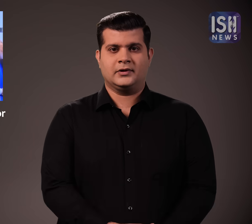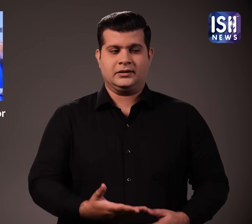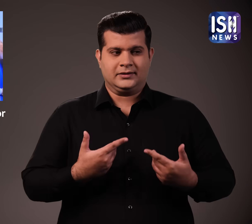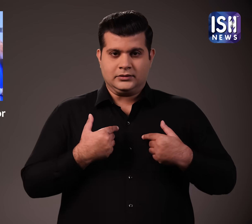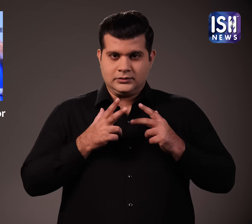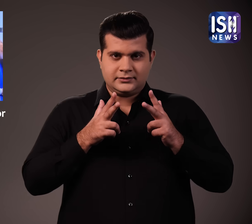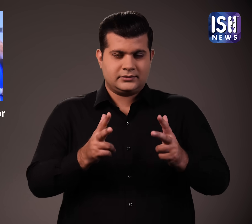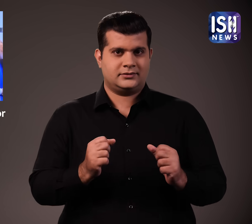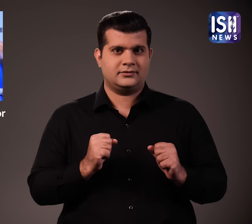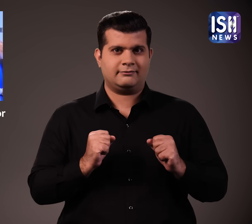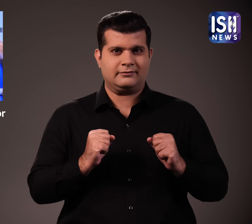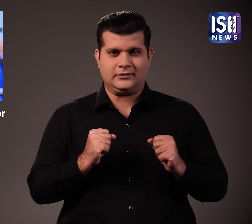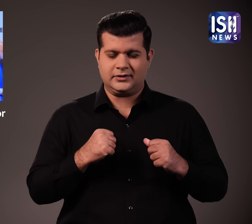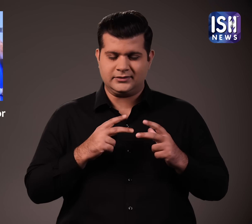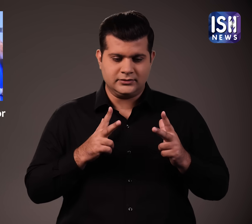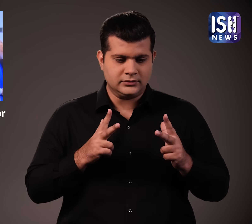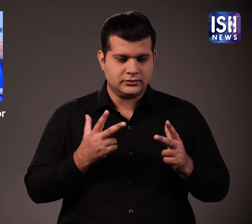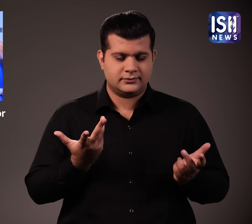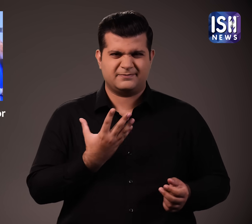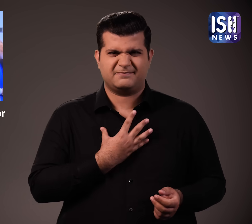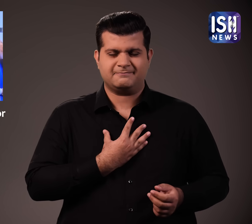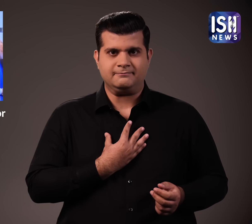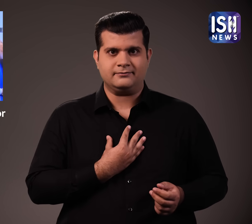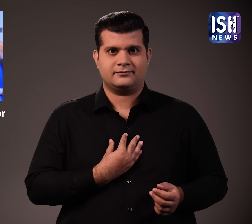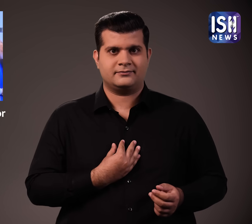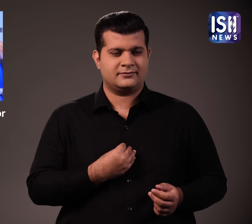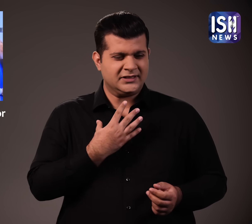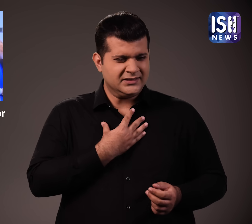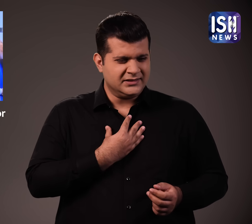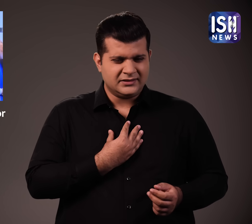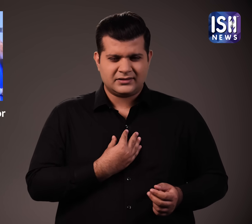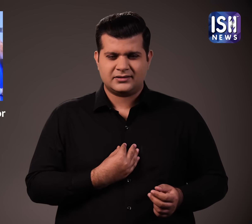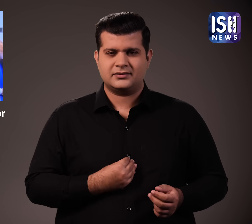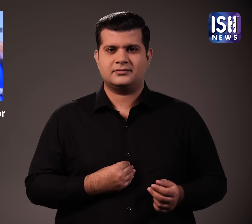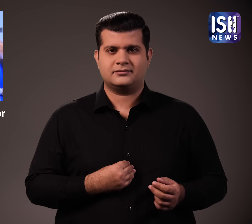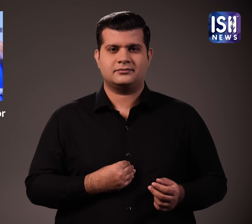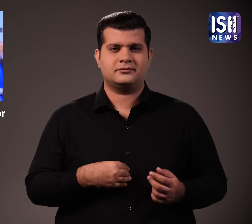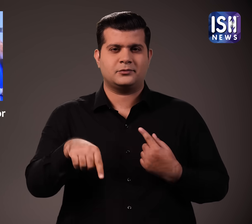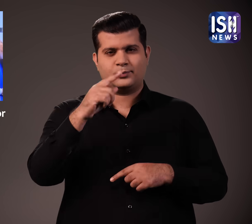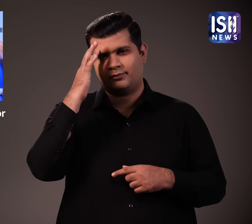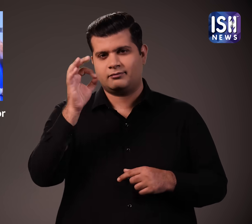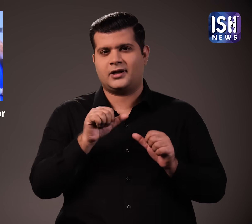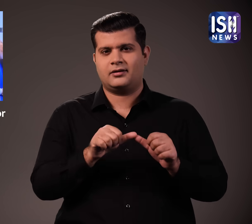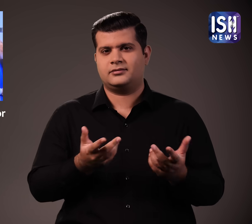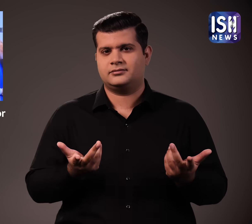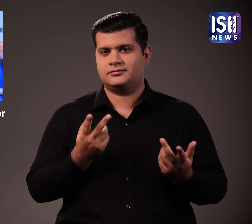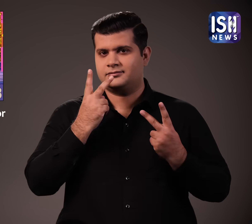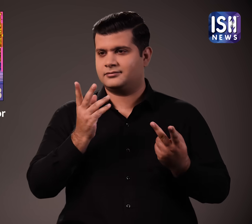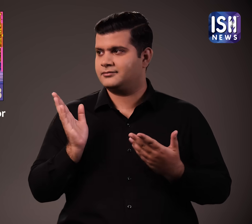मैं आवाक हूँ इस दुखत समाचार को साजा करना कठिन है इसका उत्तर आप सभी भली भाती जानते हैं ये